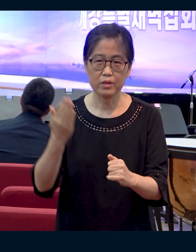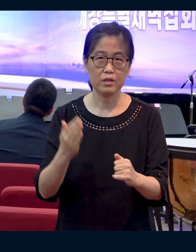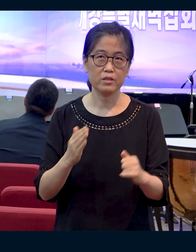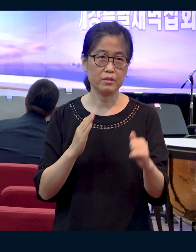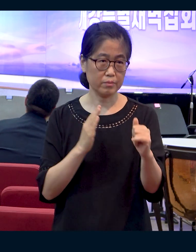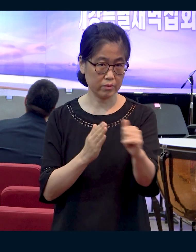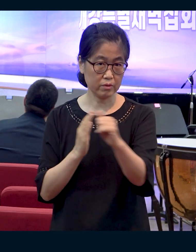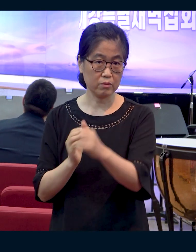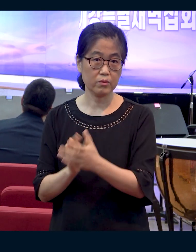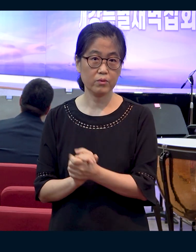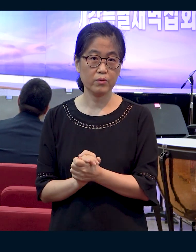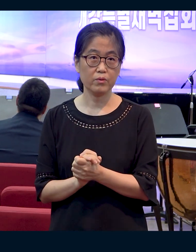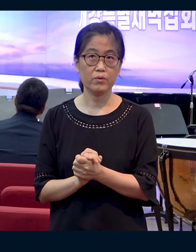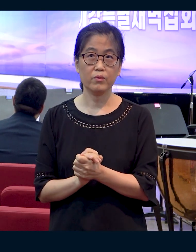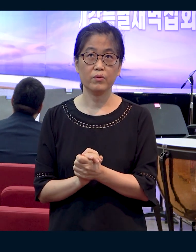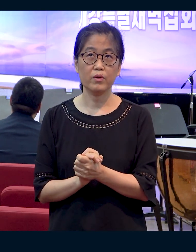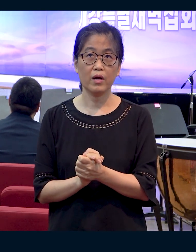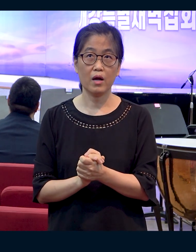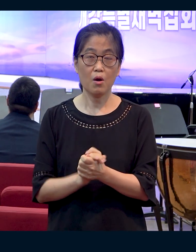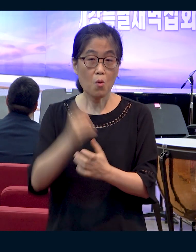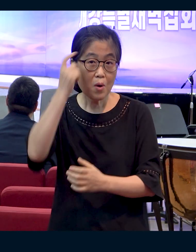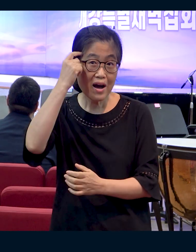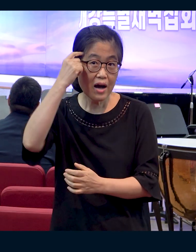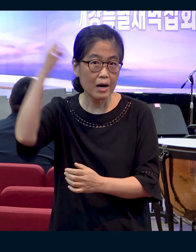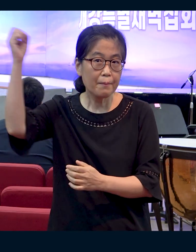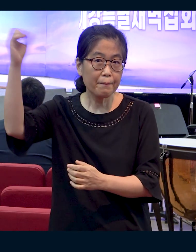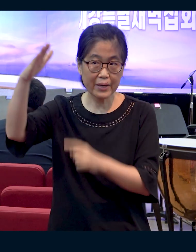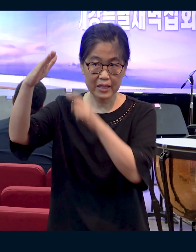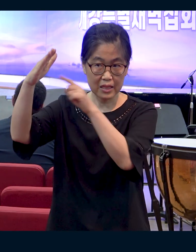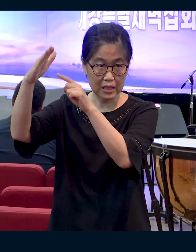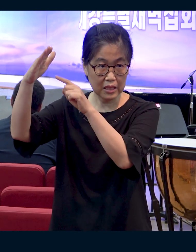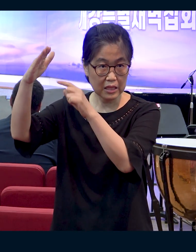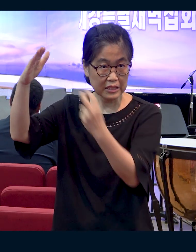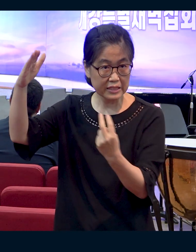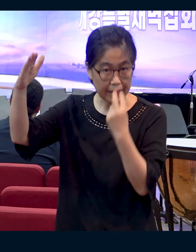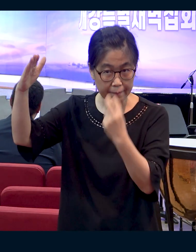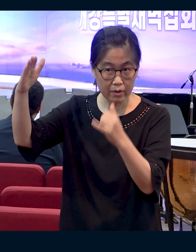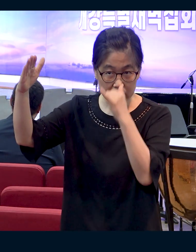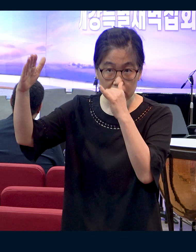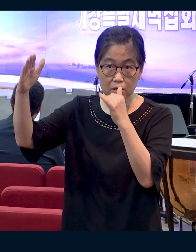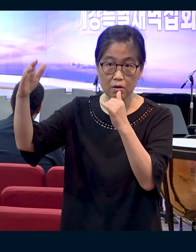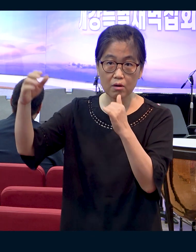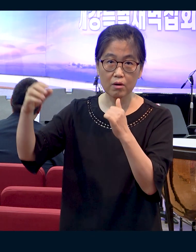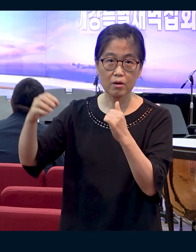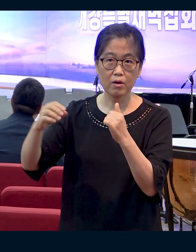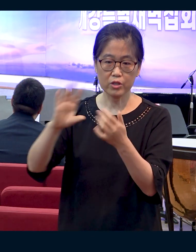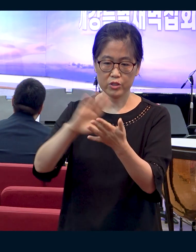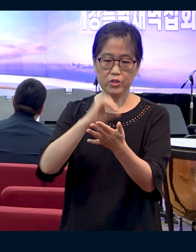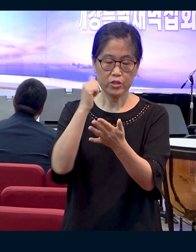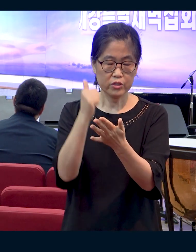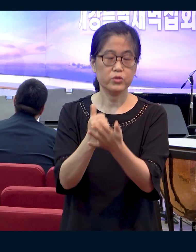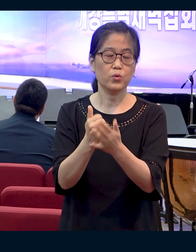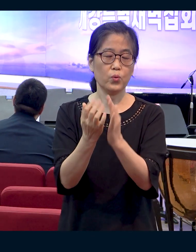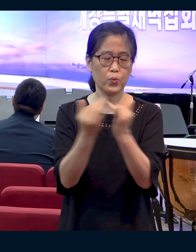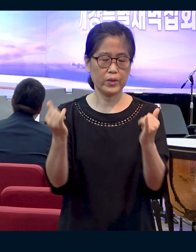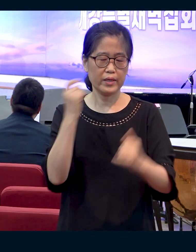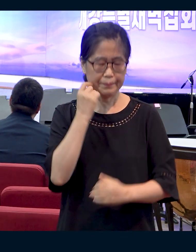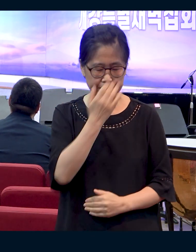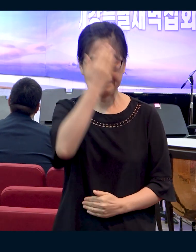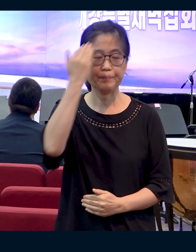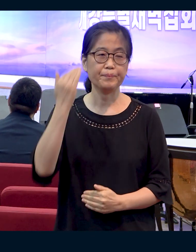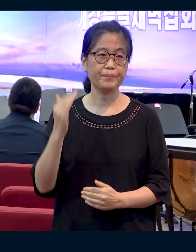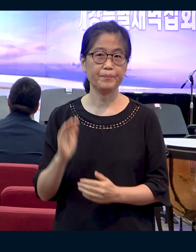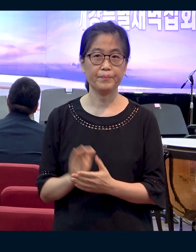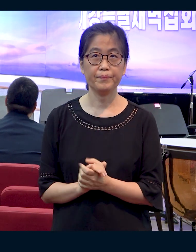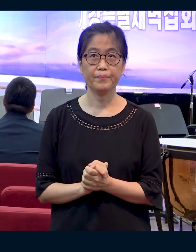이야기예요. 왜? 빛이니까, 생명이 있으니까. 정말 그리스도인은 그렇게 아름다워야 한다.